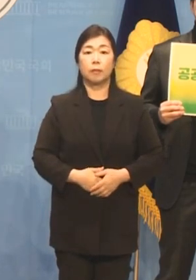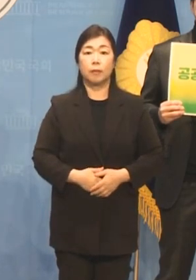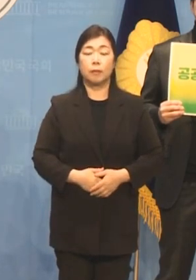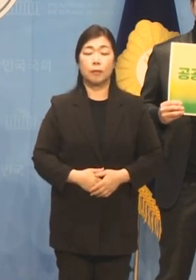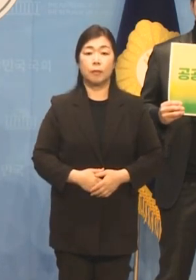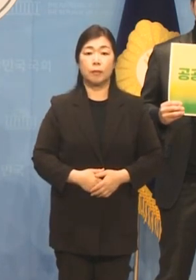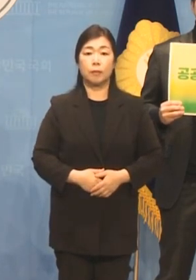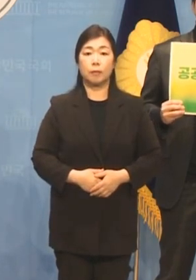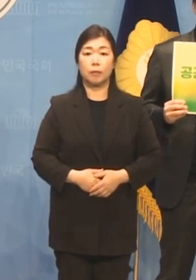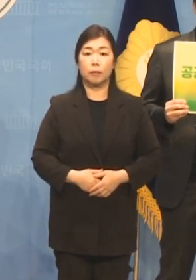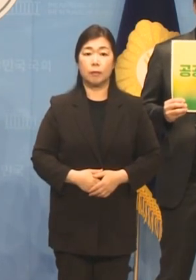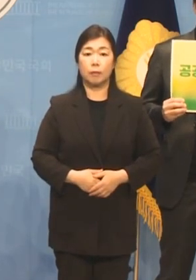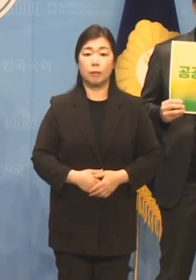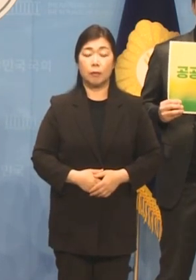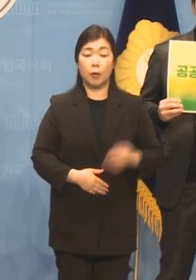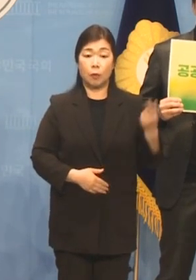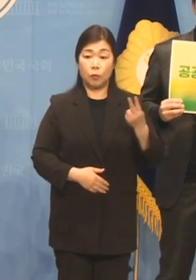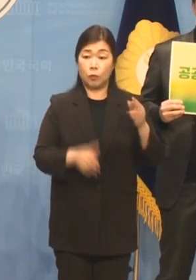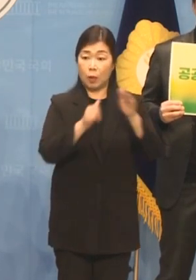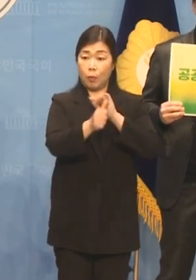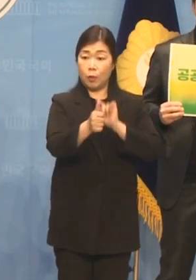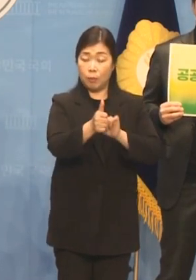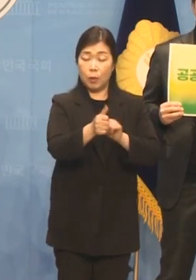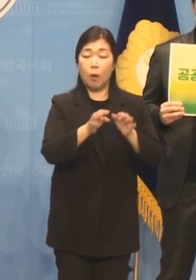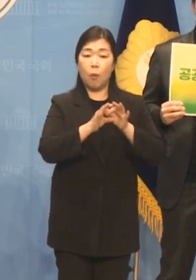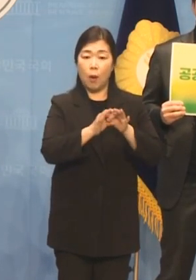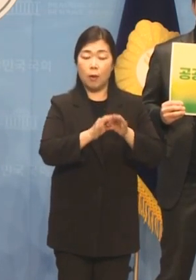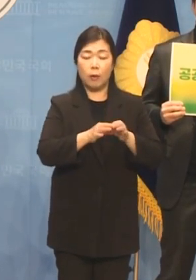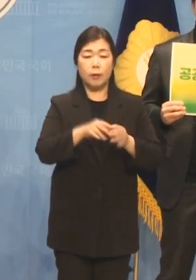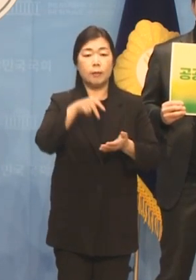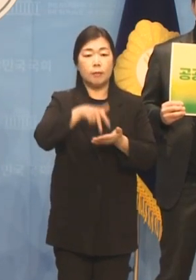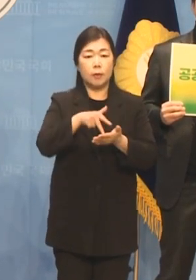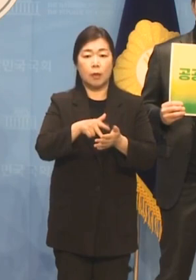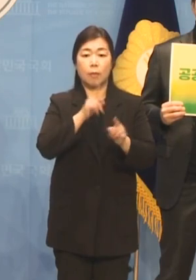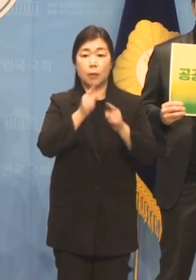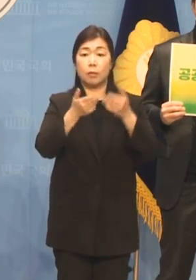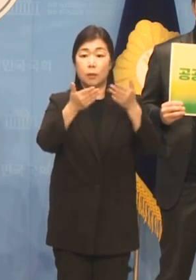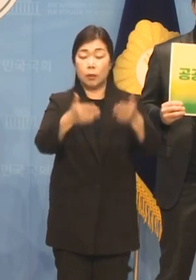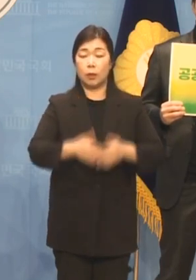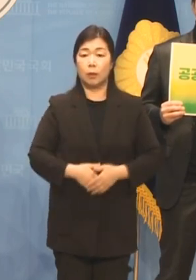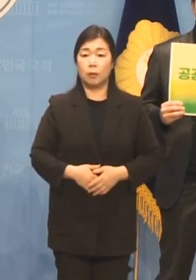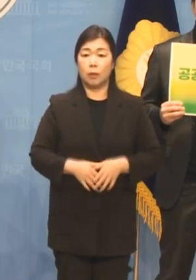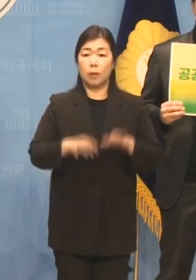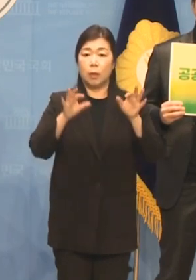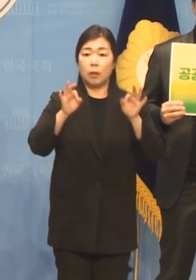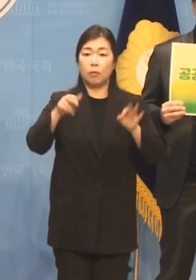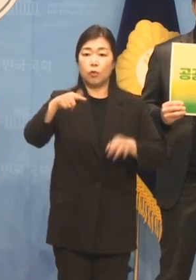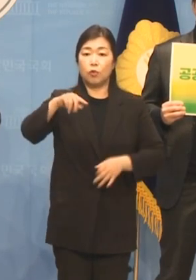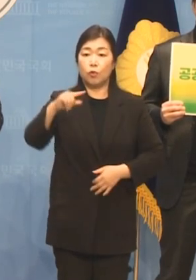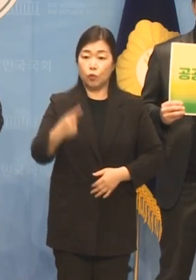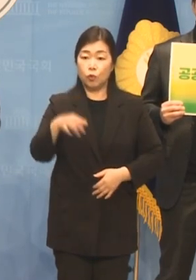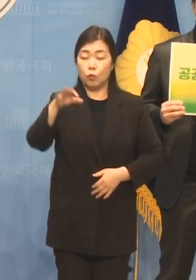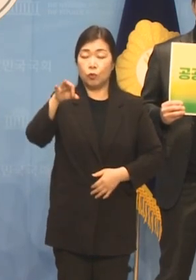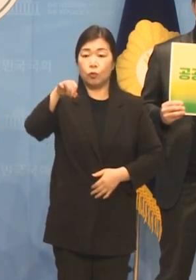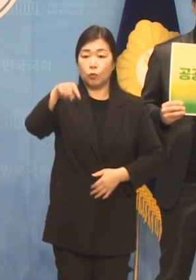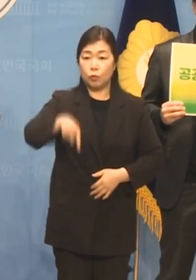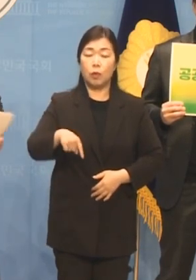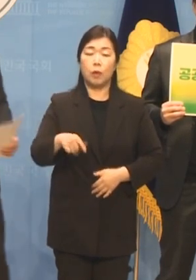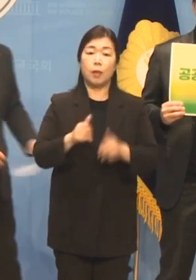먼저 두 분의 대표님들의 관련된 취지 인사말이 있겠습니다. 김준우 상임 대표님부터 이어서 하시겠습니다.